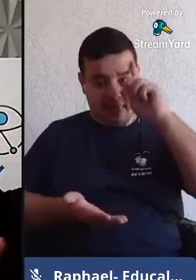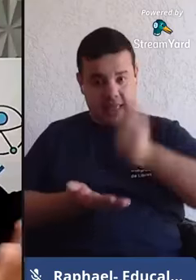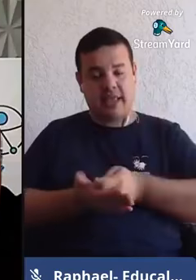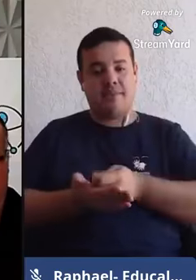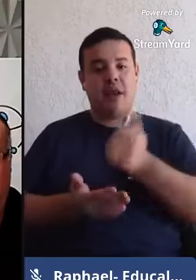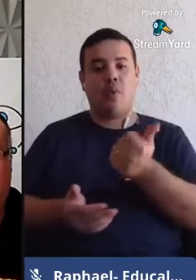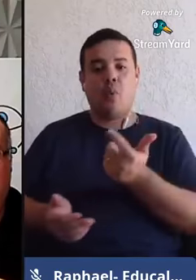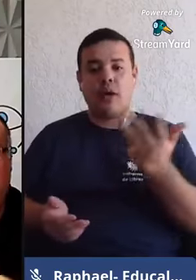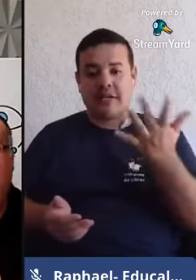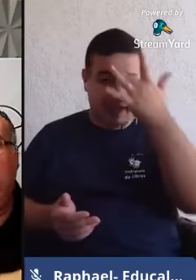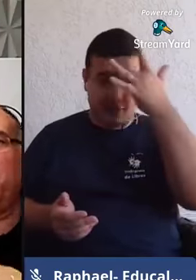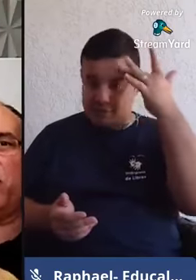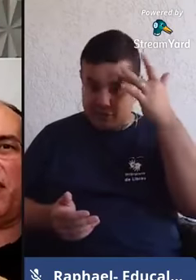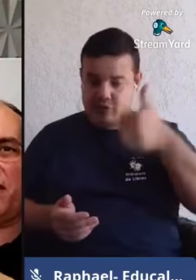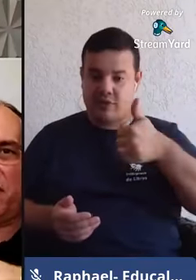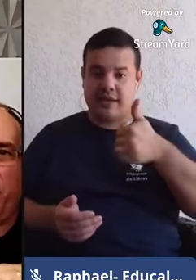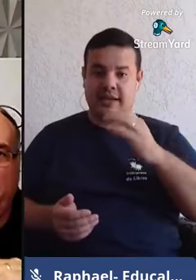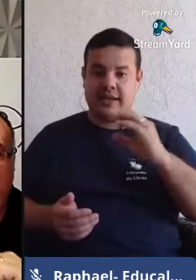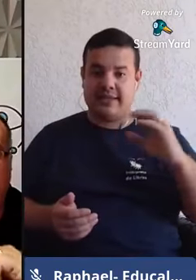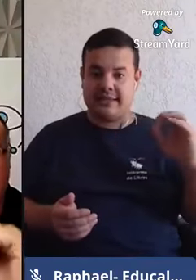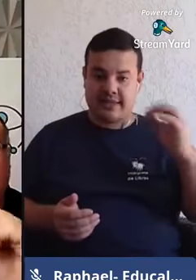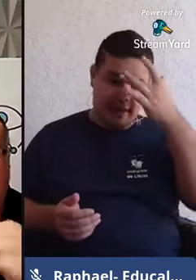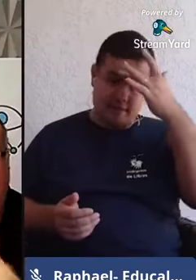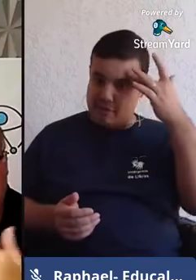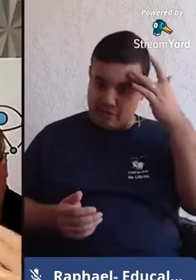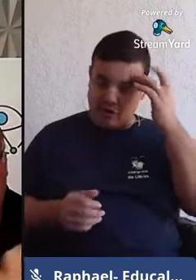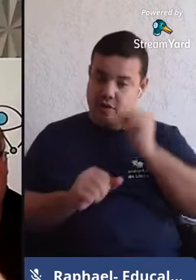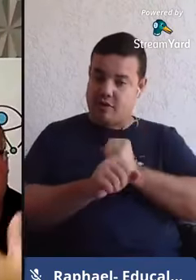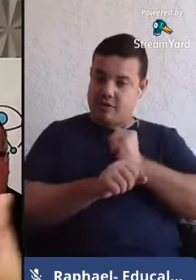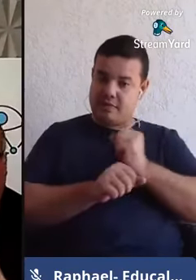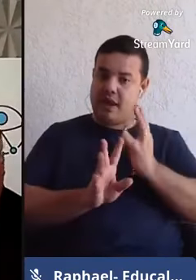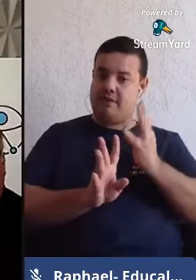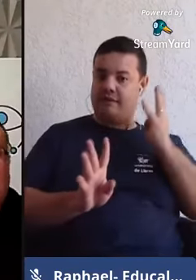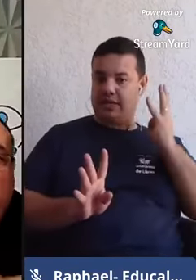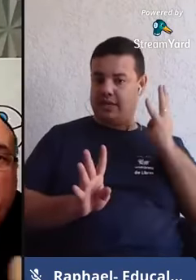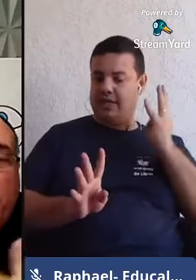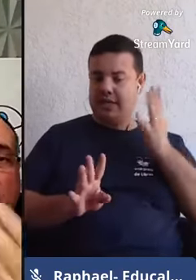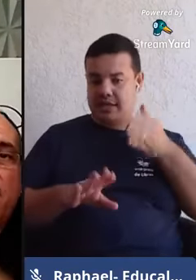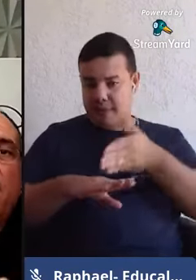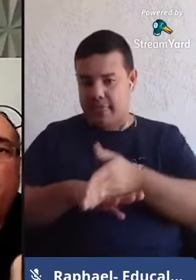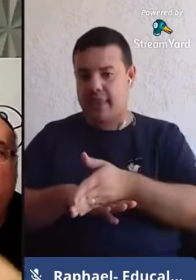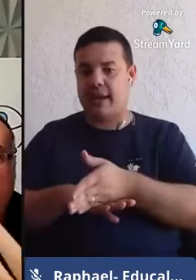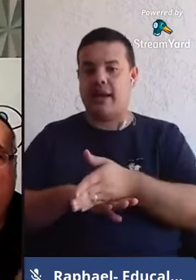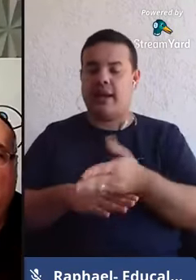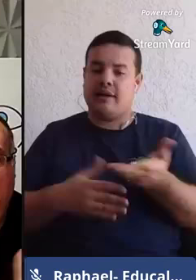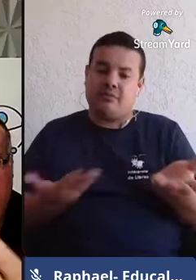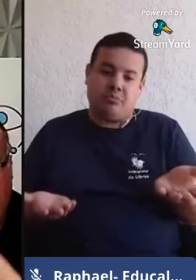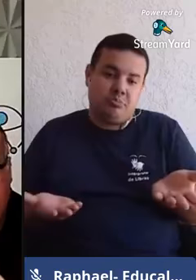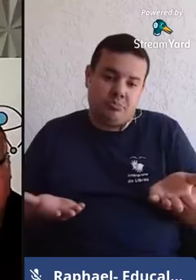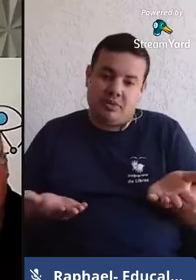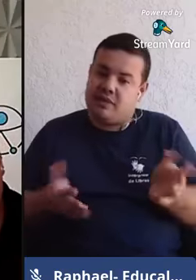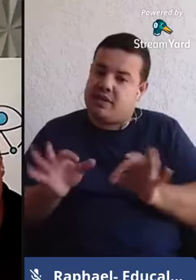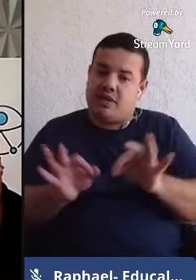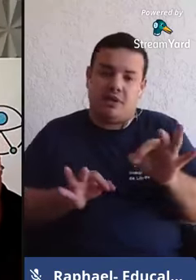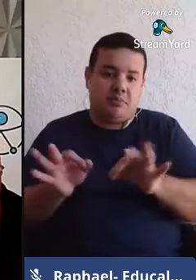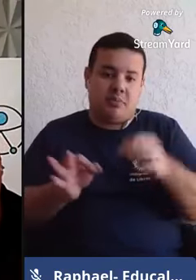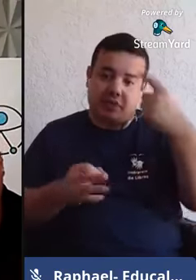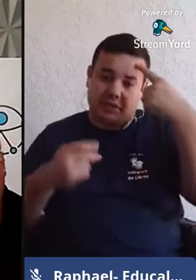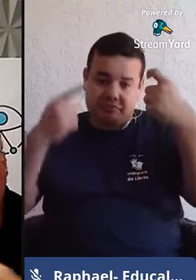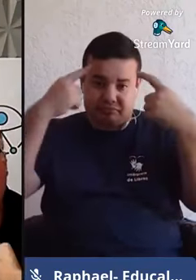100 pessoas, segura aí, entrou 200, aguenta aí, né? Para entrar, a gente vai ter que se reinventar,